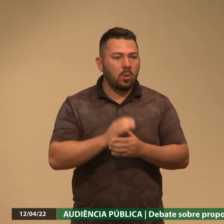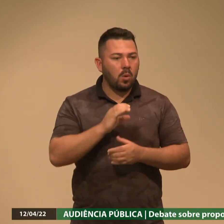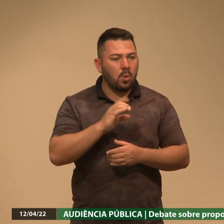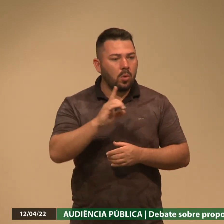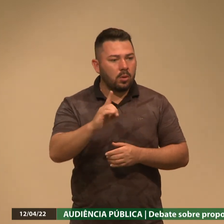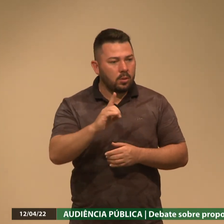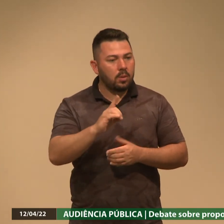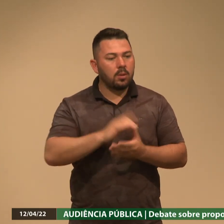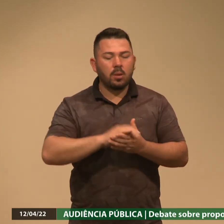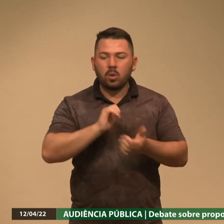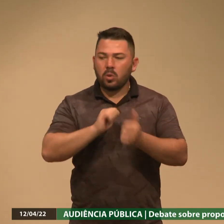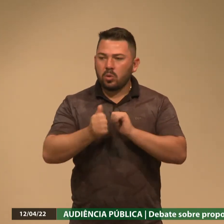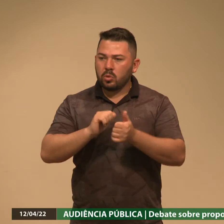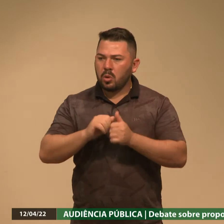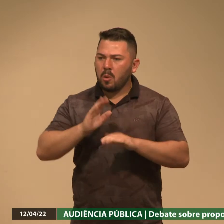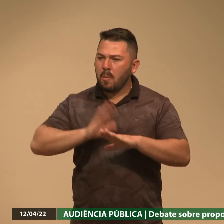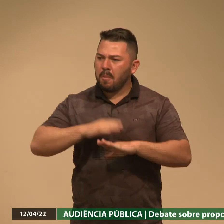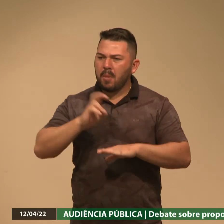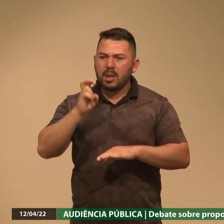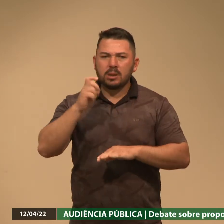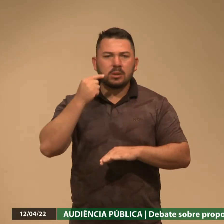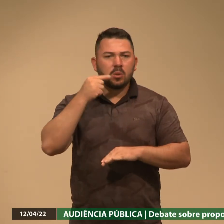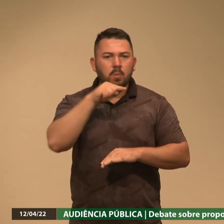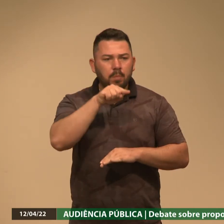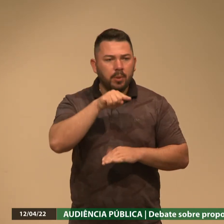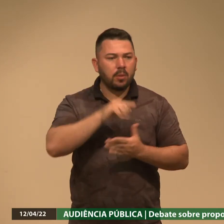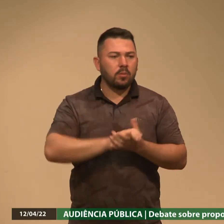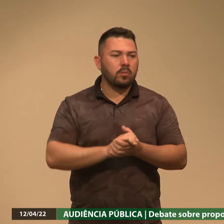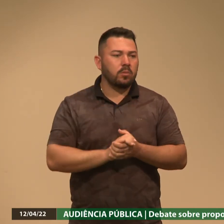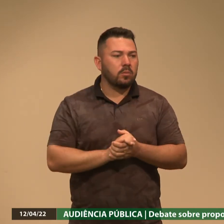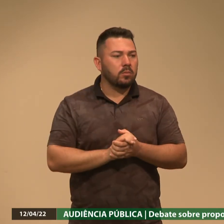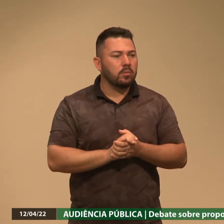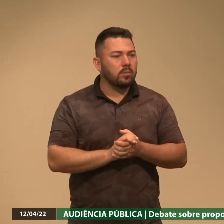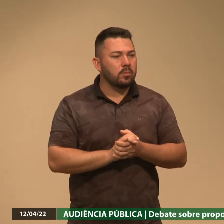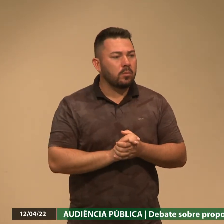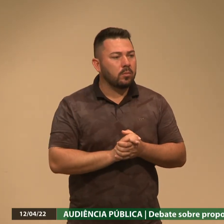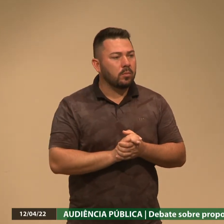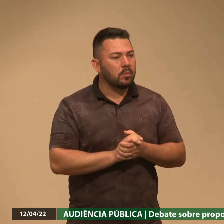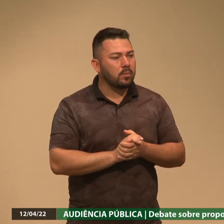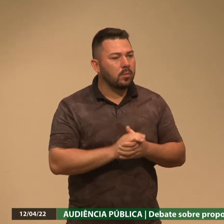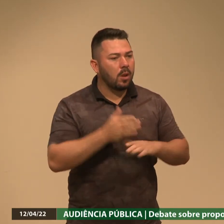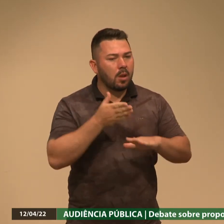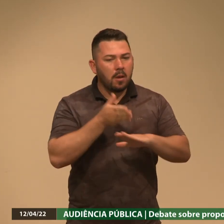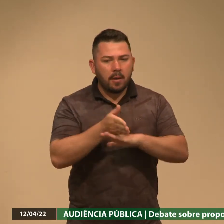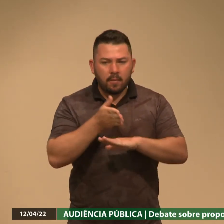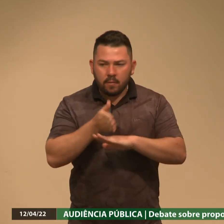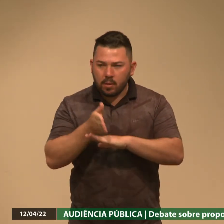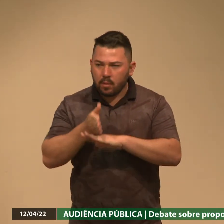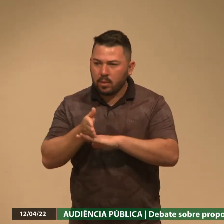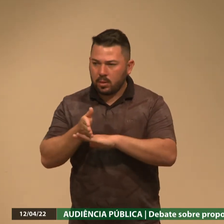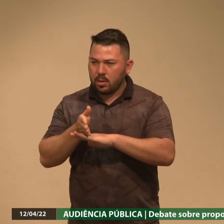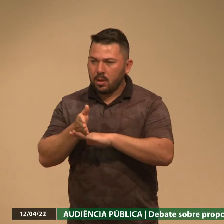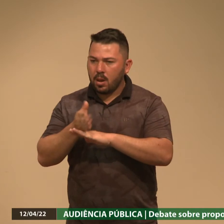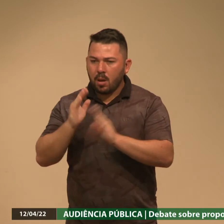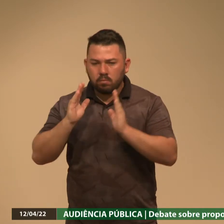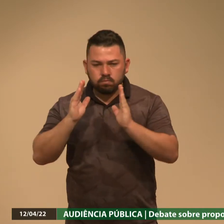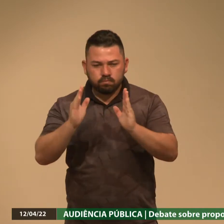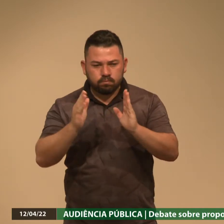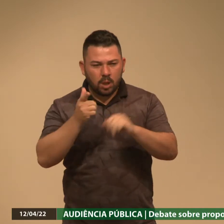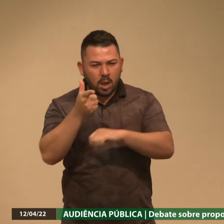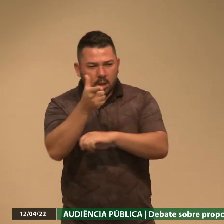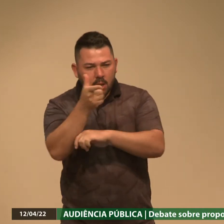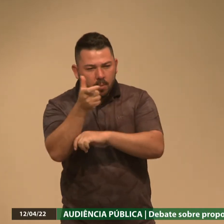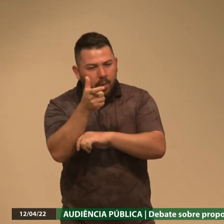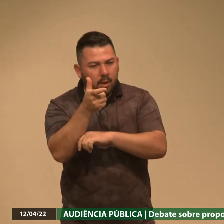Catarina com mais de 5 mil atletas o e frequentar os estantes de tiro e ver as